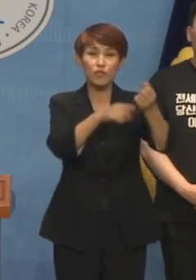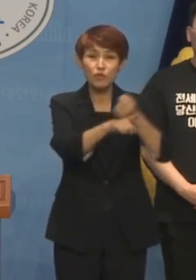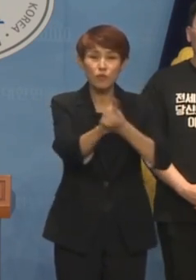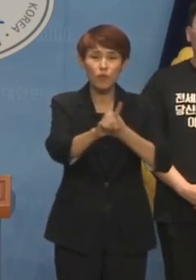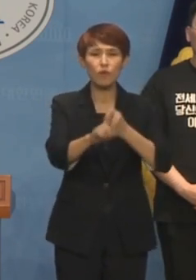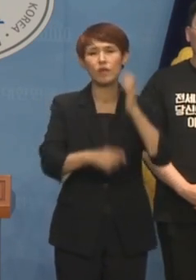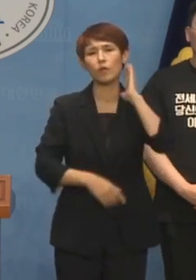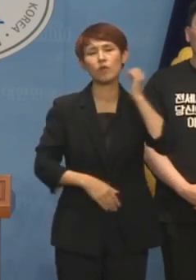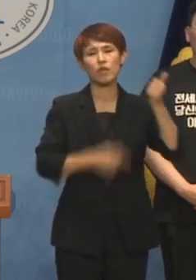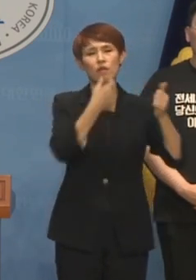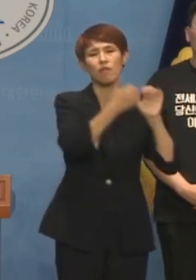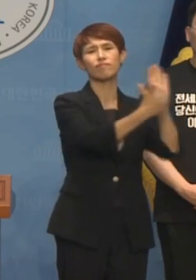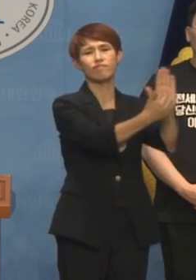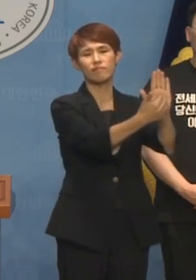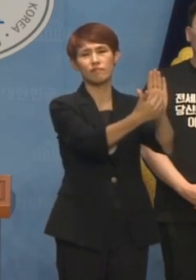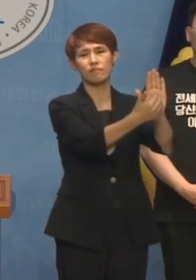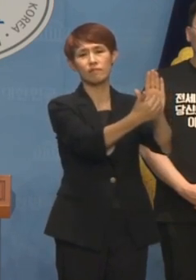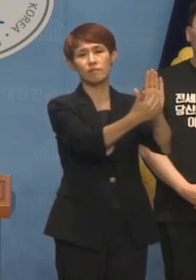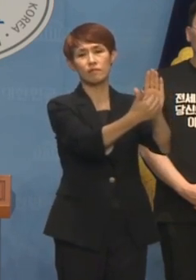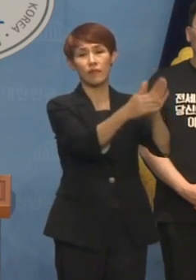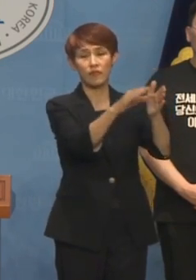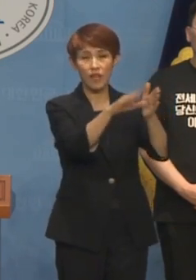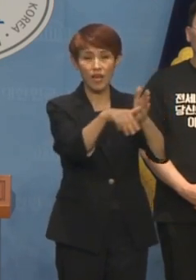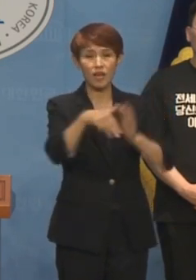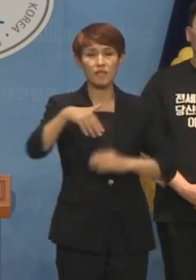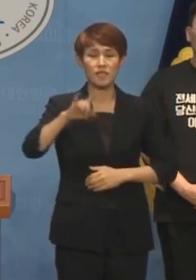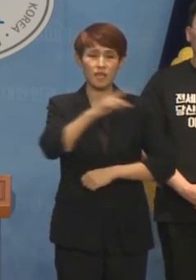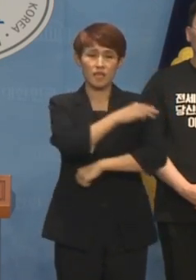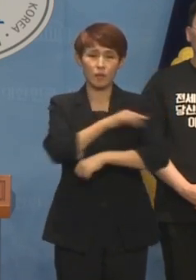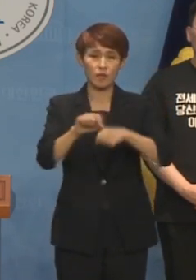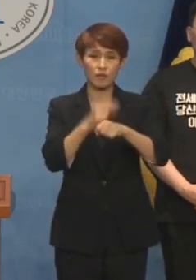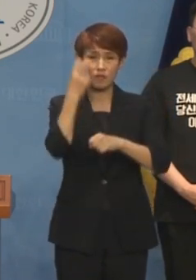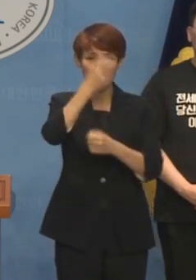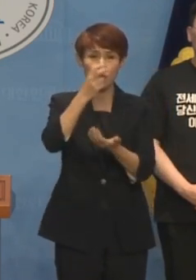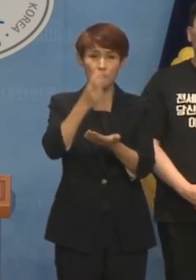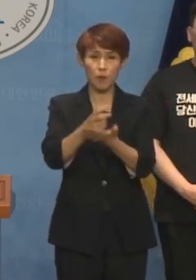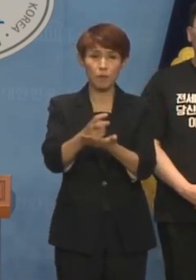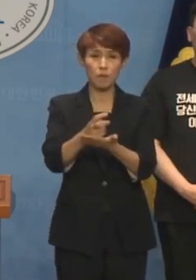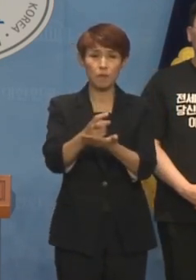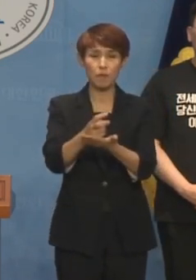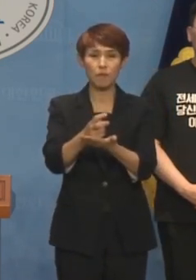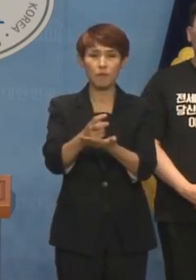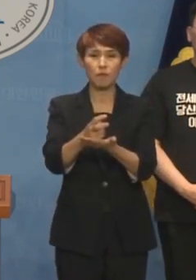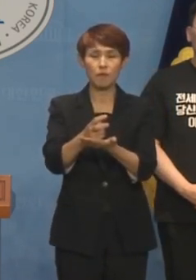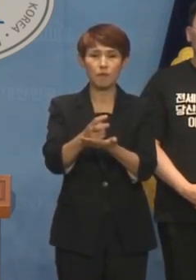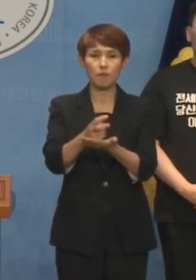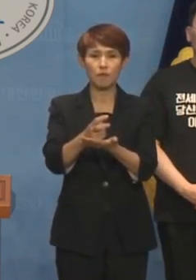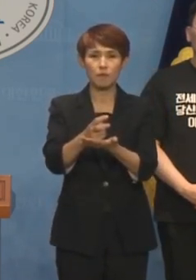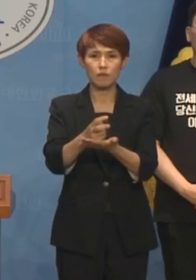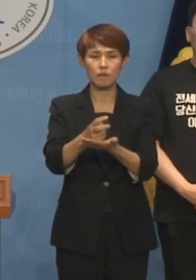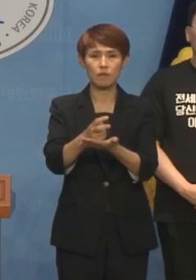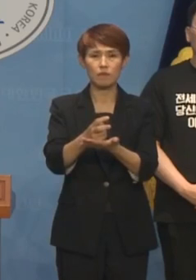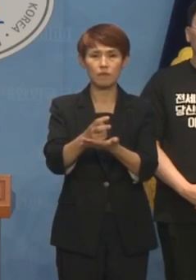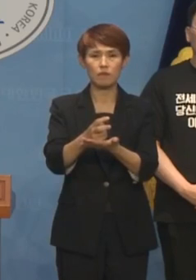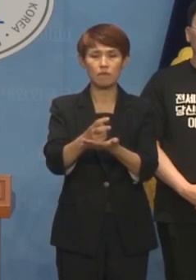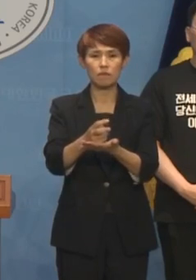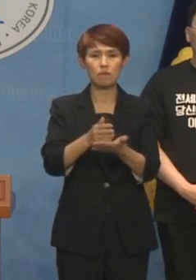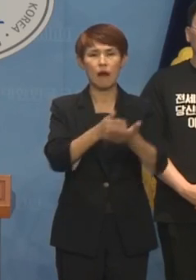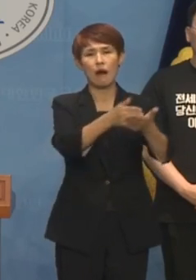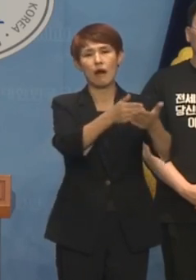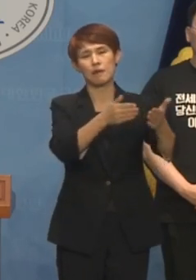거부권을 행사할 때 이 최상병 특검법이 결국은 이제 무력화될 수밖에